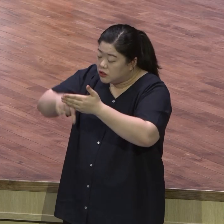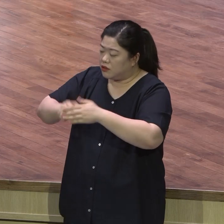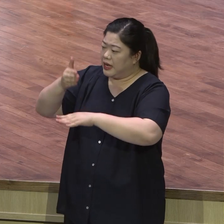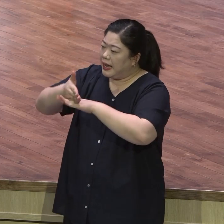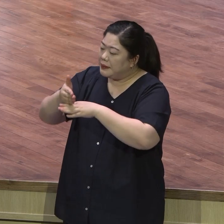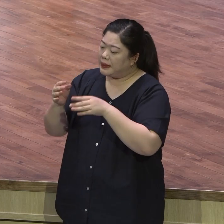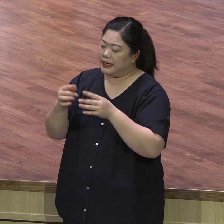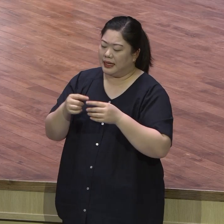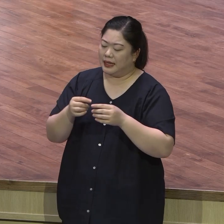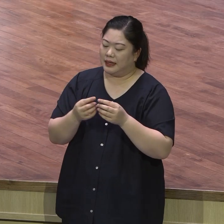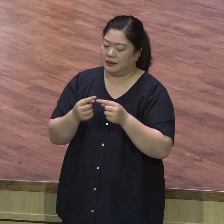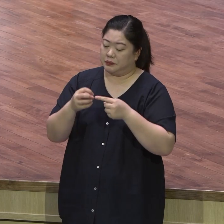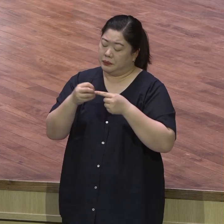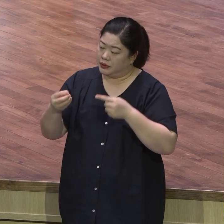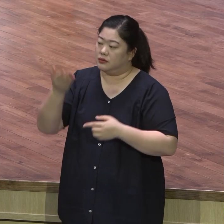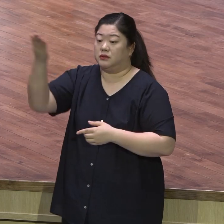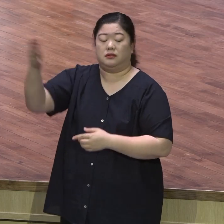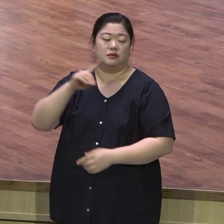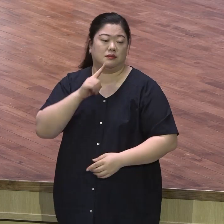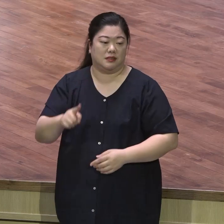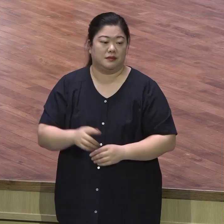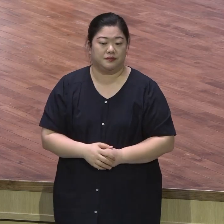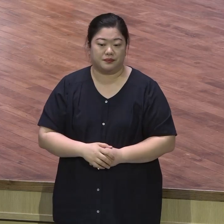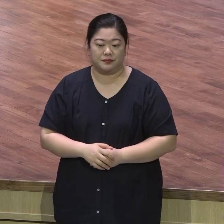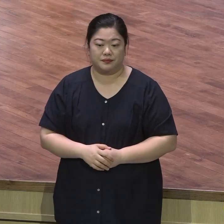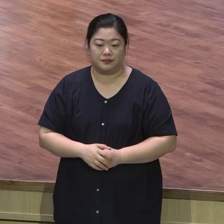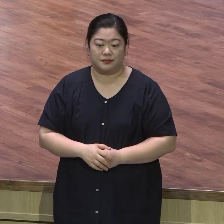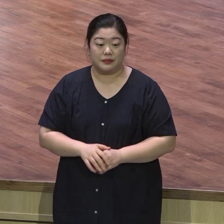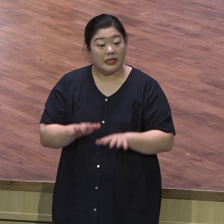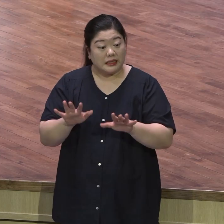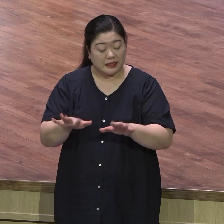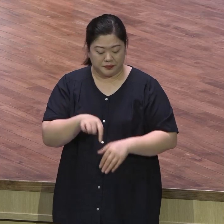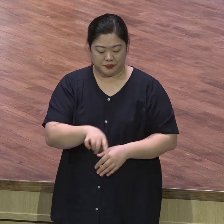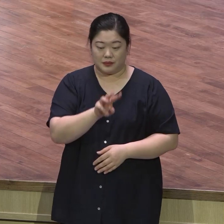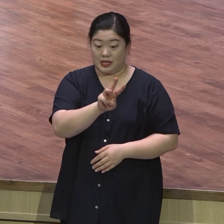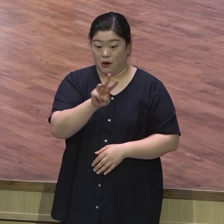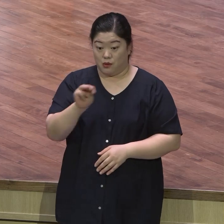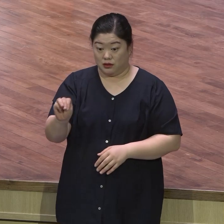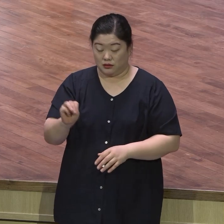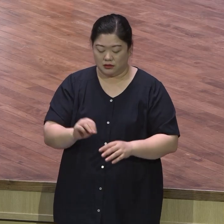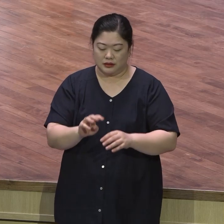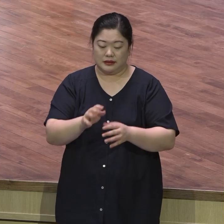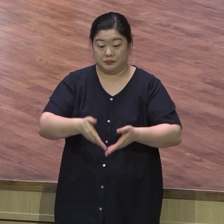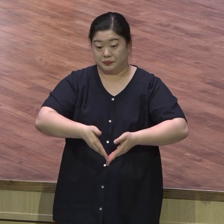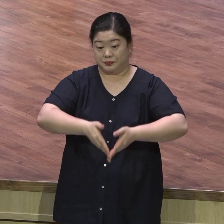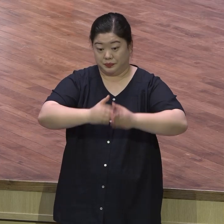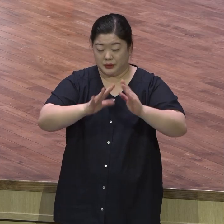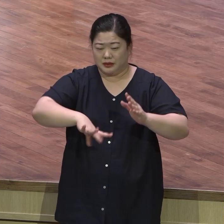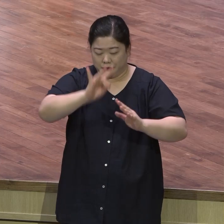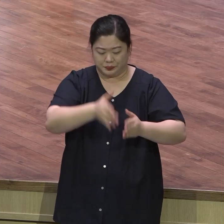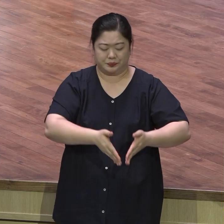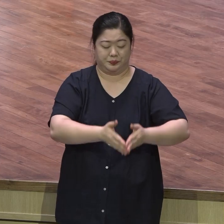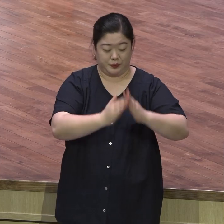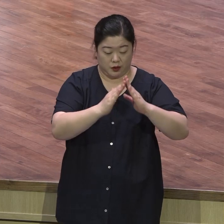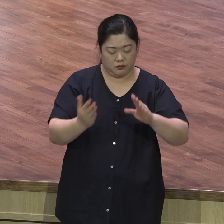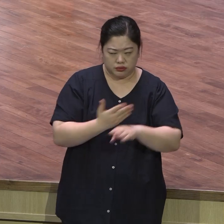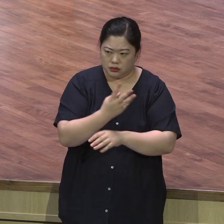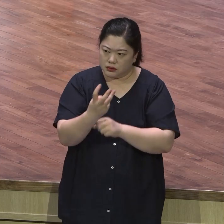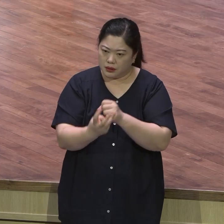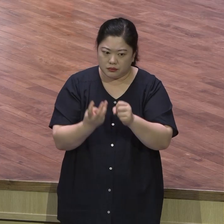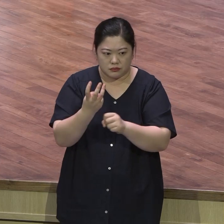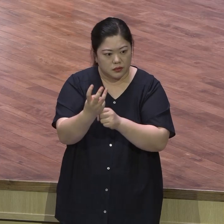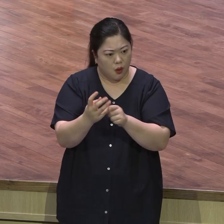제가 볼 때요. 지금 우리 여운교회가 있기까지 이런 자원하는 헌신이 그야말로 있었기 때문에